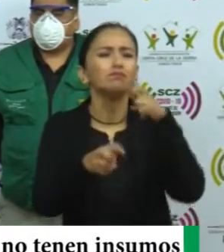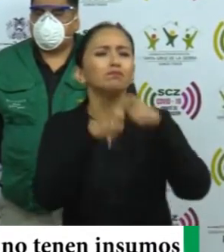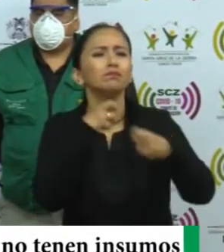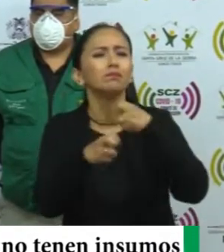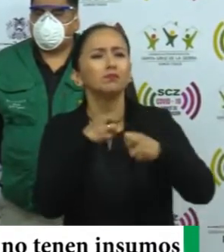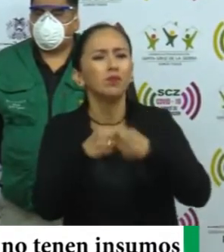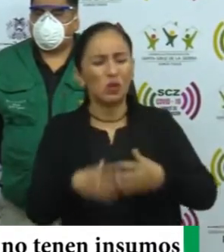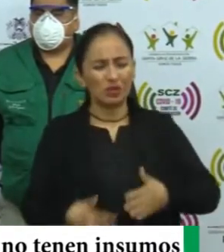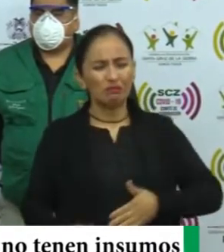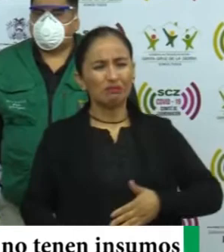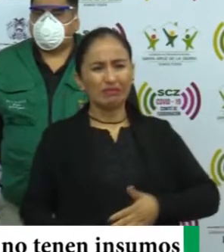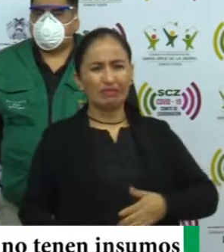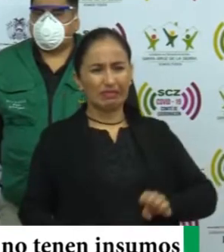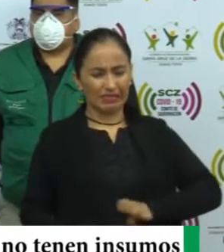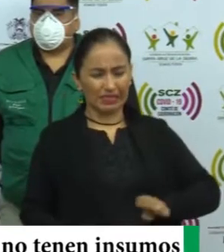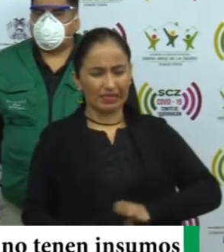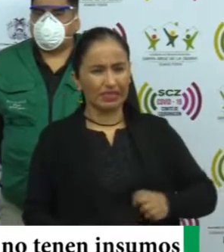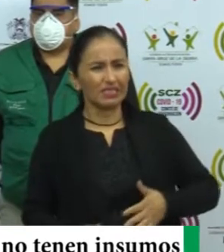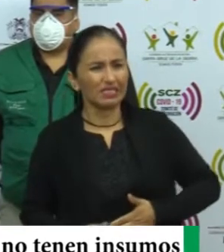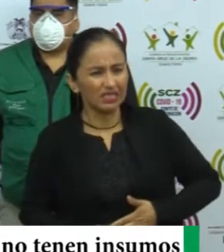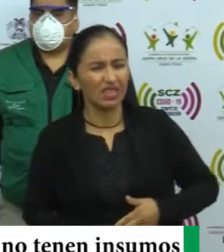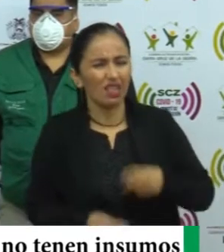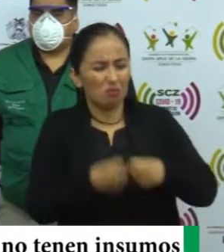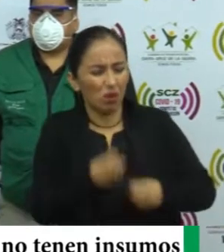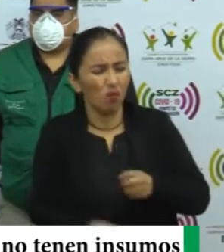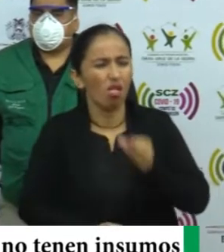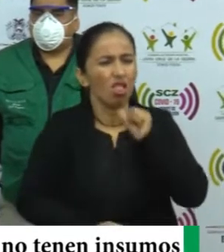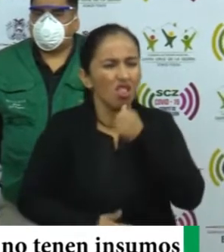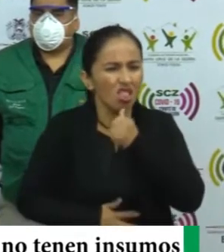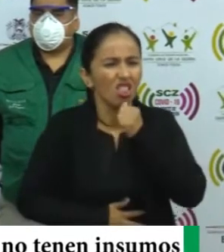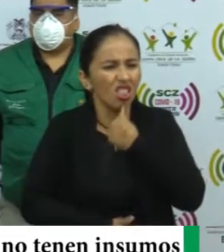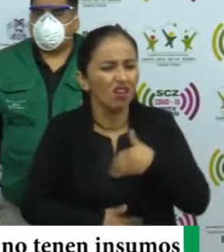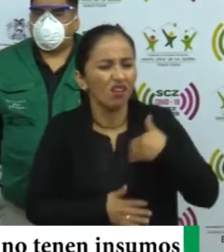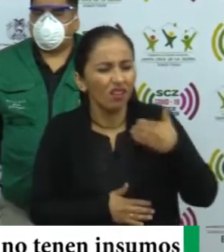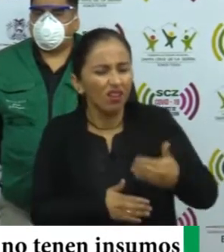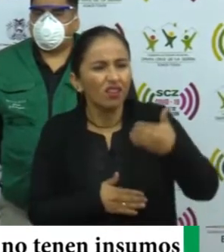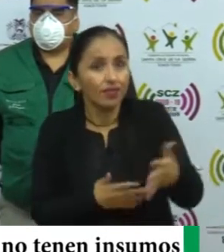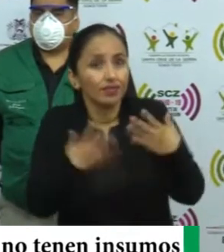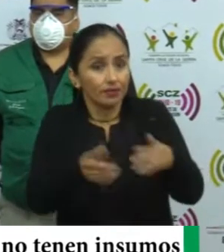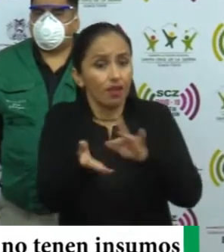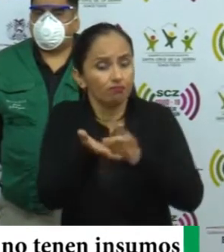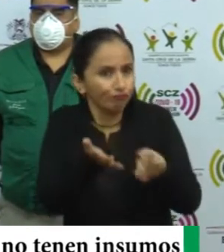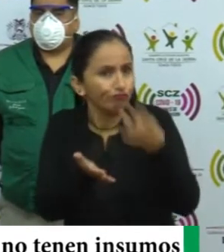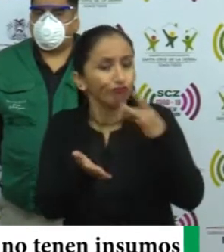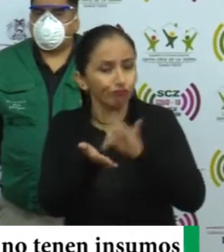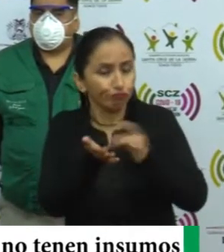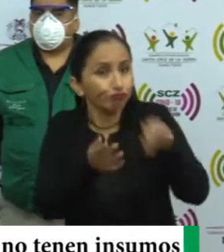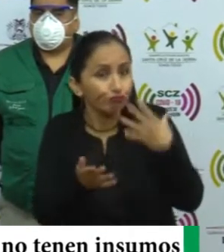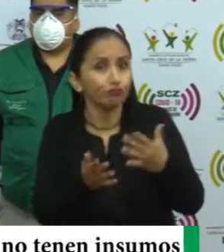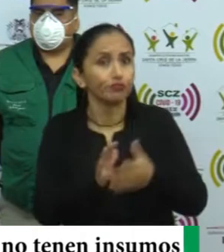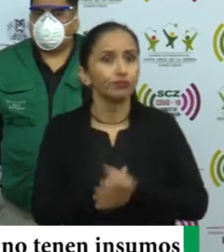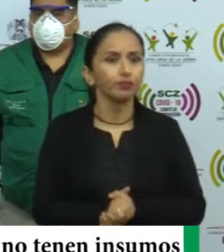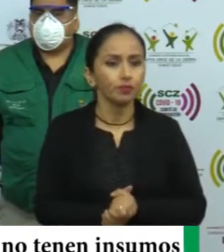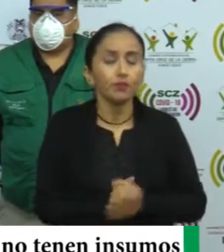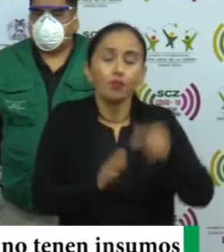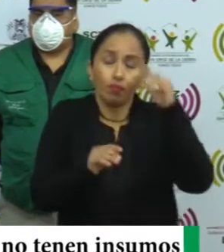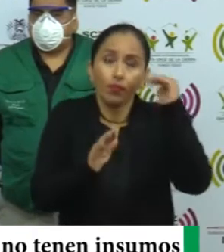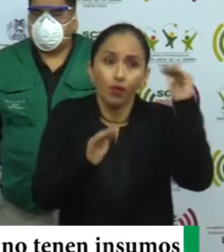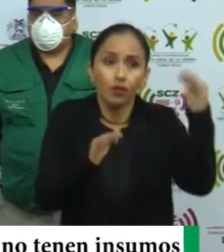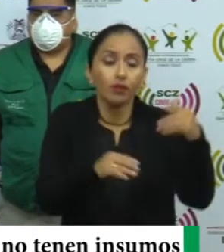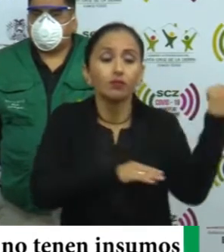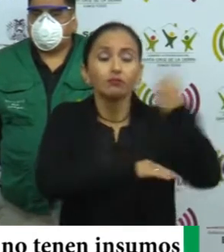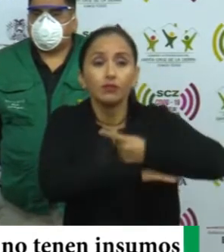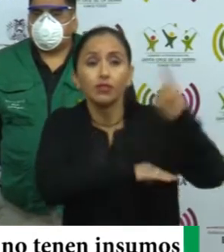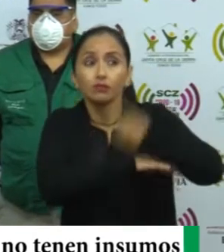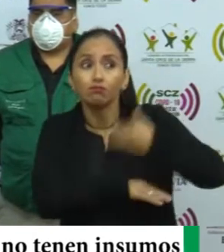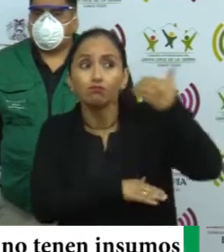problema gastrointestinal, una úlcera, que ya está con el tratamiento indicado y esperemos que en los